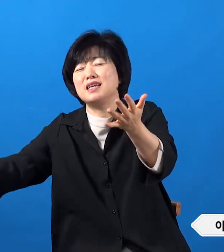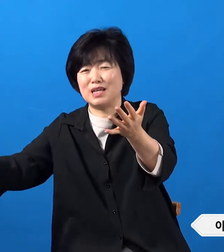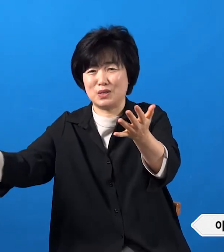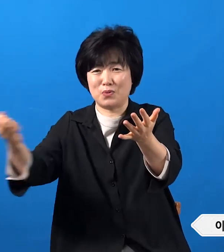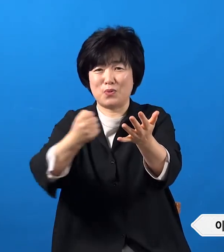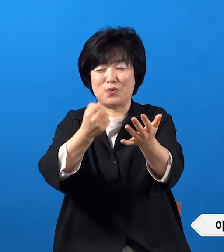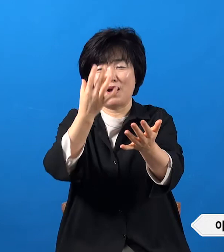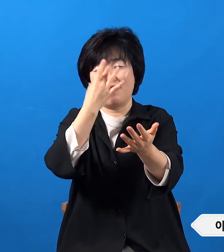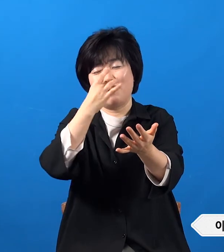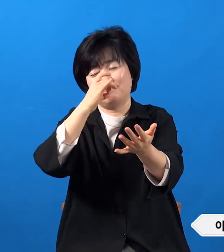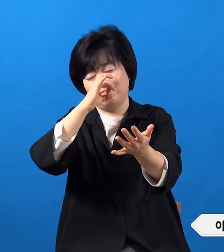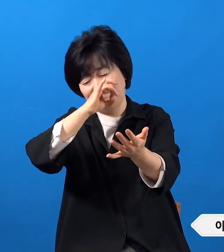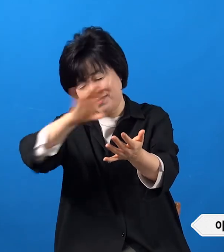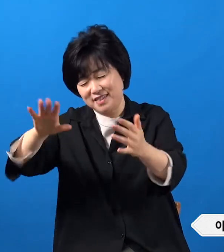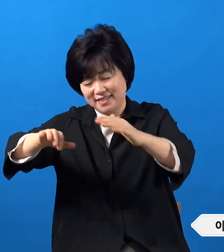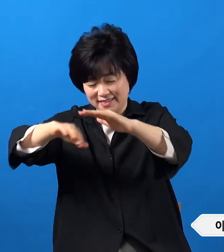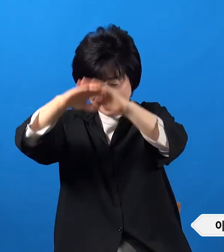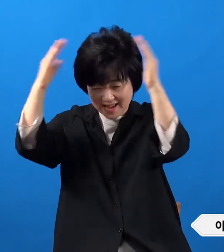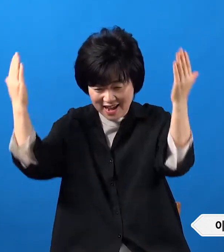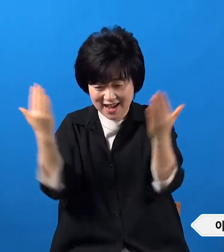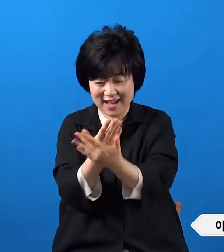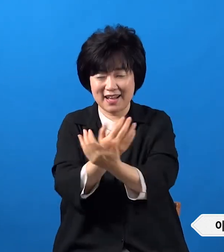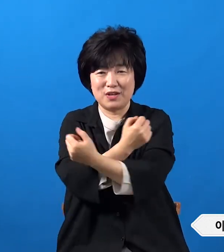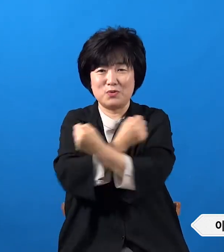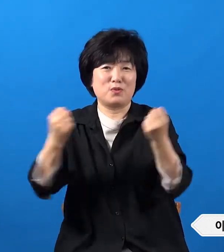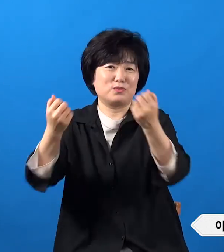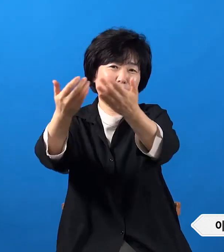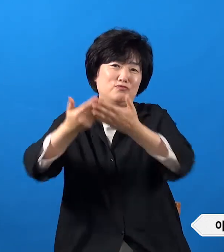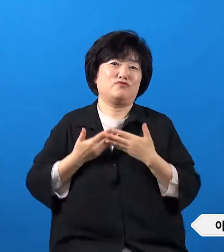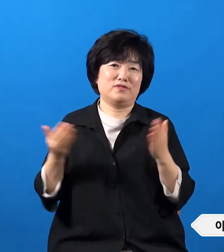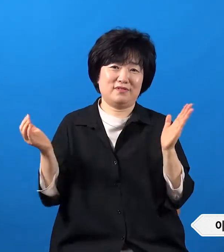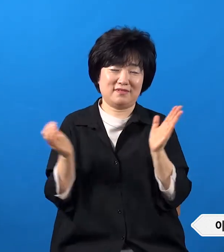우리를 다 용서해 주셨다는 것입니다. 할렐루야.